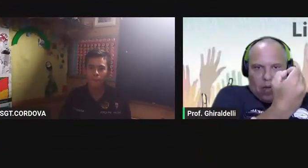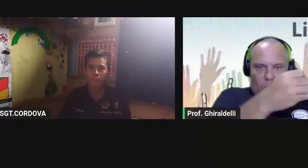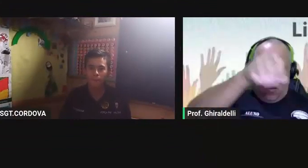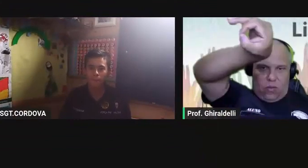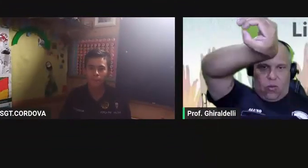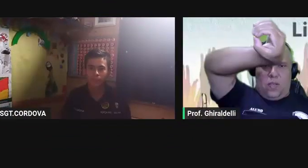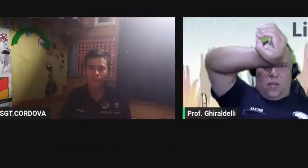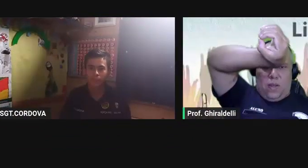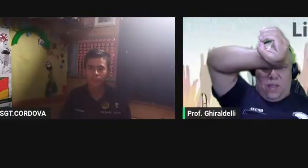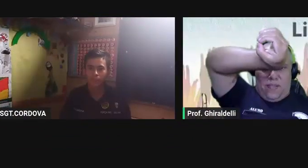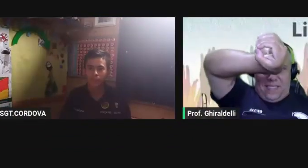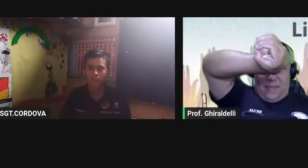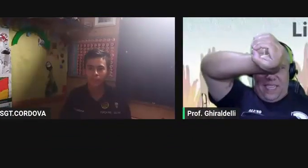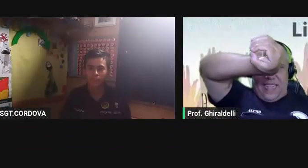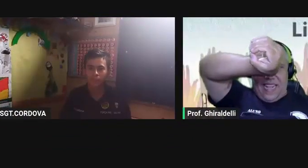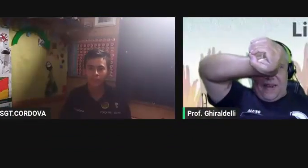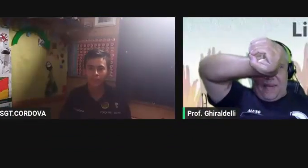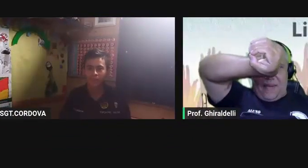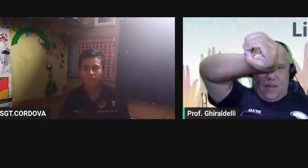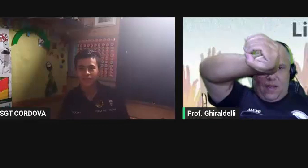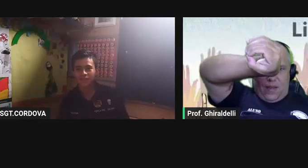Eu descobri que eu não tenho muita flexibilidade na mão.